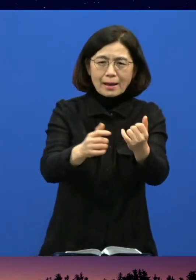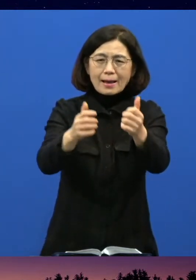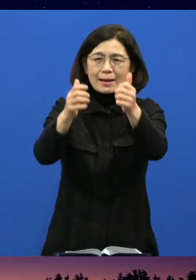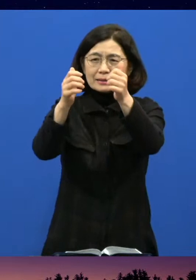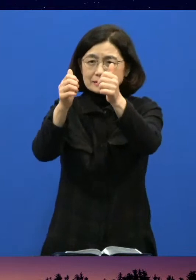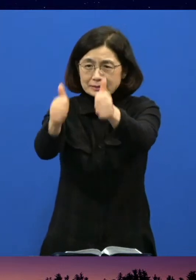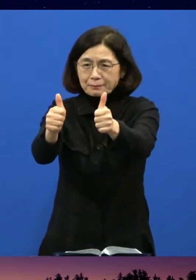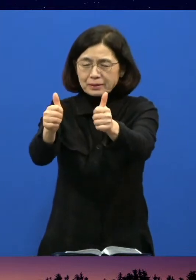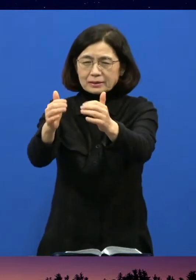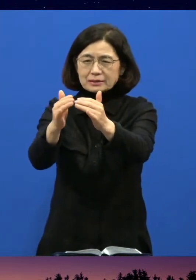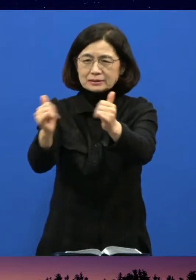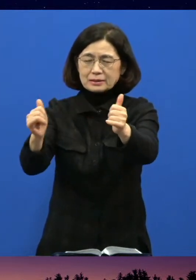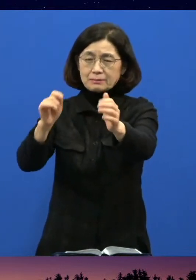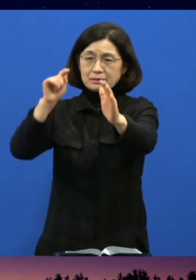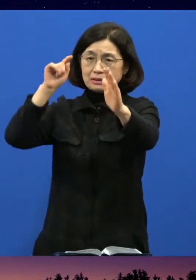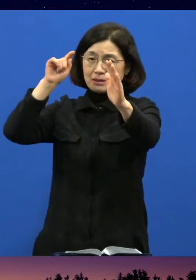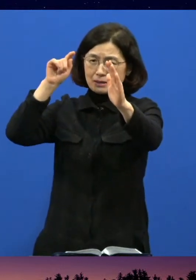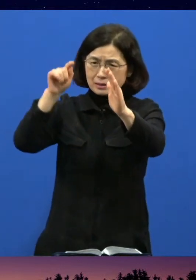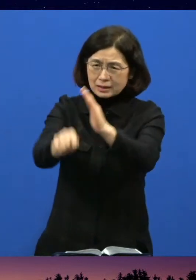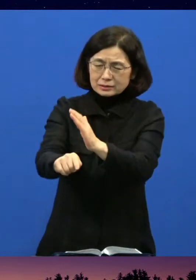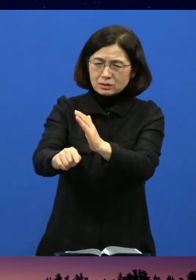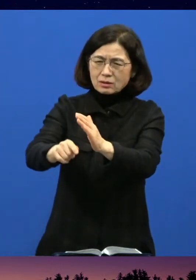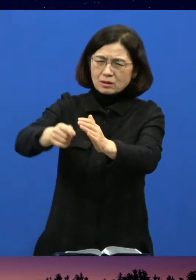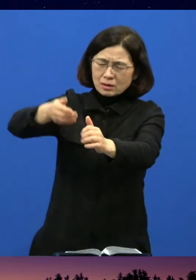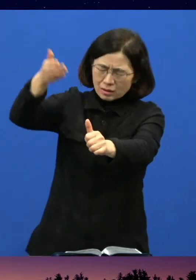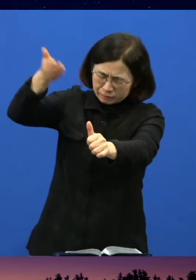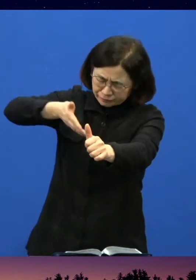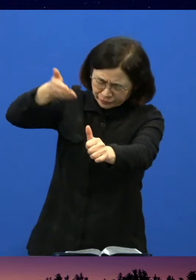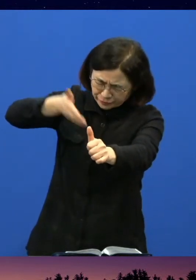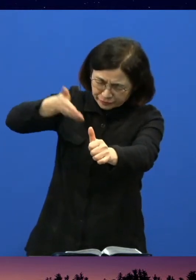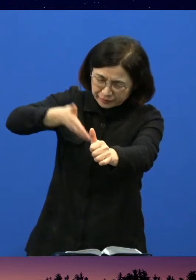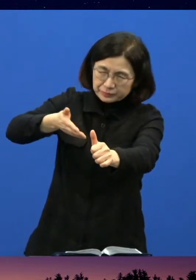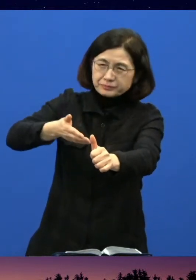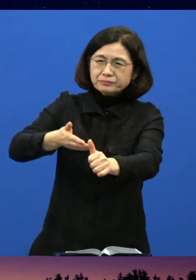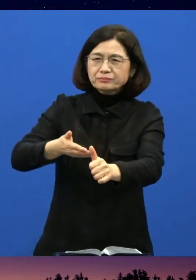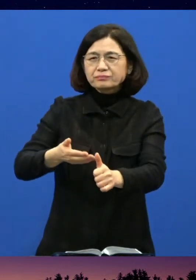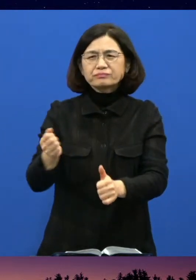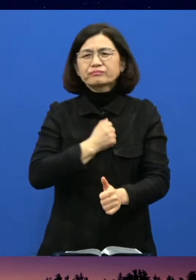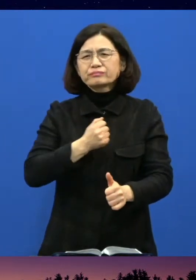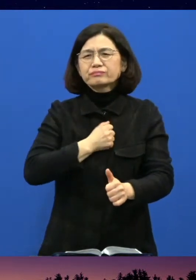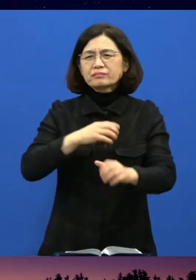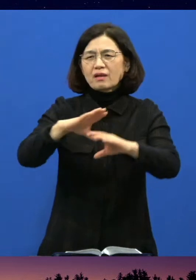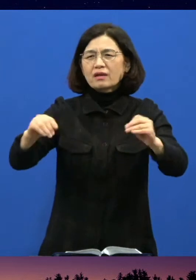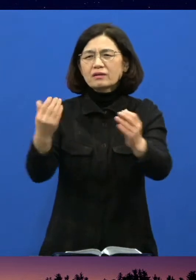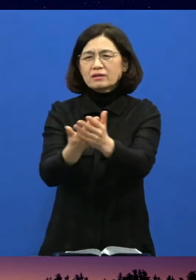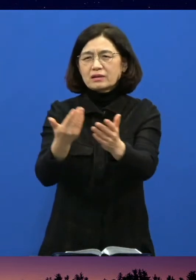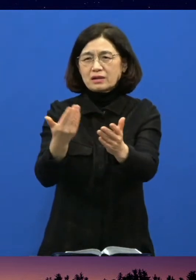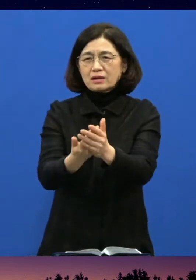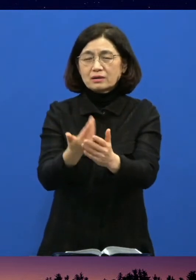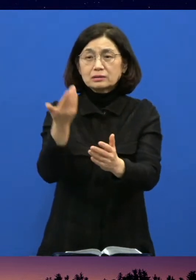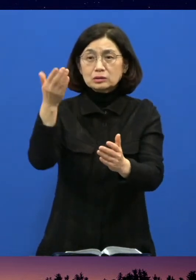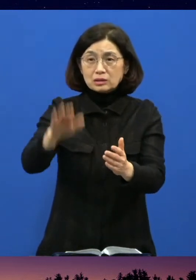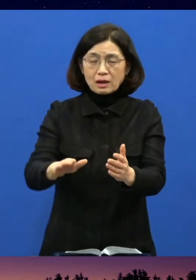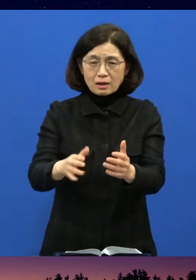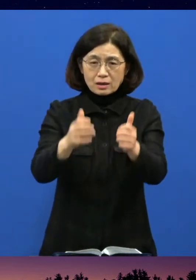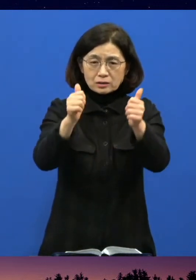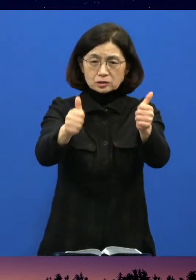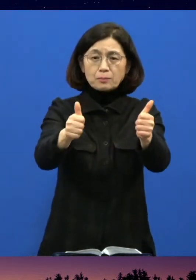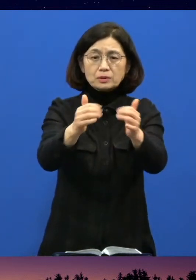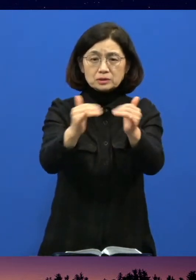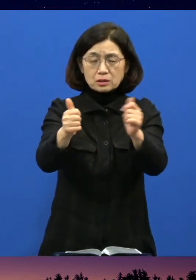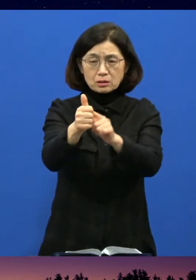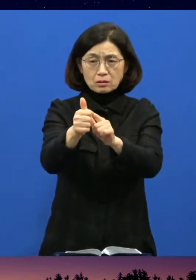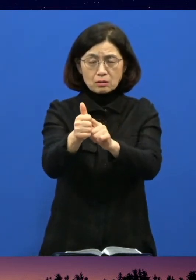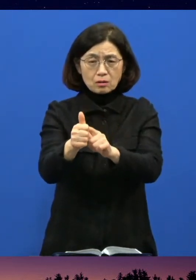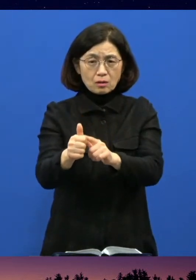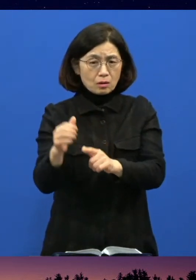탄원을 하는 내용입니다. 그런데 당연히 이 재판장이 들은 척도 하지 않는 거예요. 자,